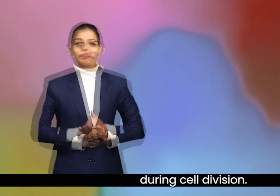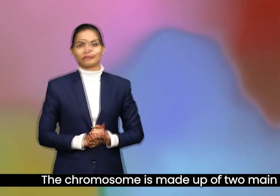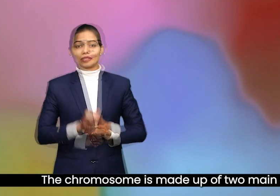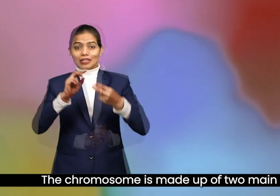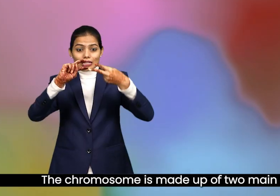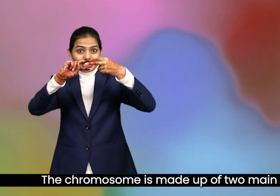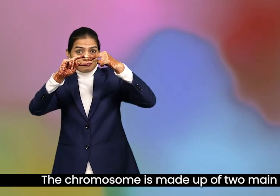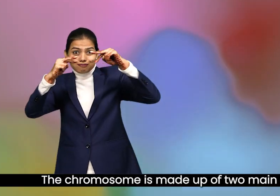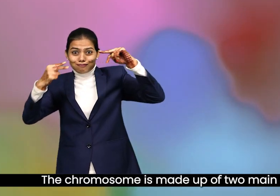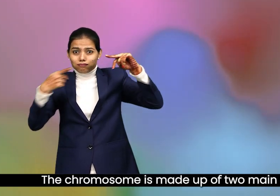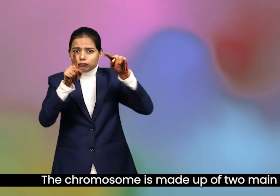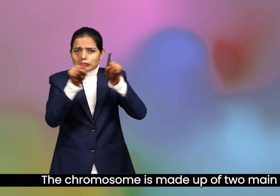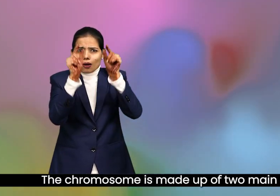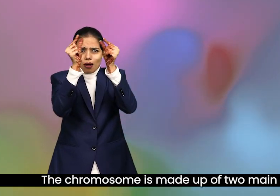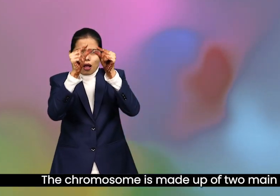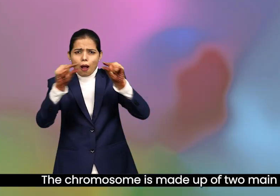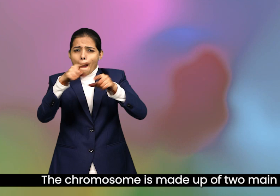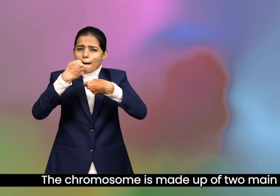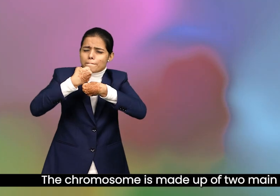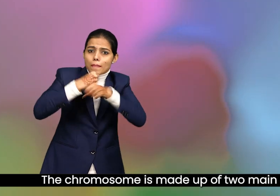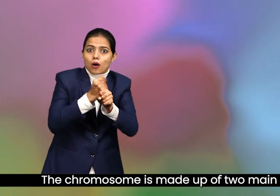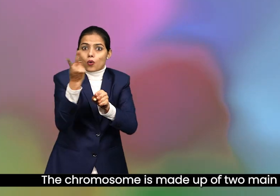The chromosome நிறப்புரி is made இரண்டு up of முக்கிய two main பொருட்களால் ஆனது. substances,